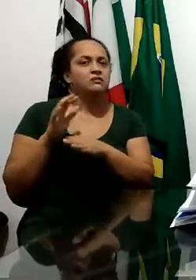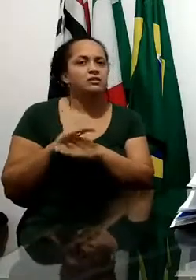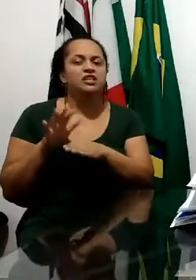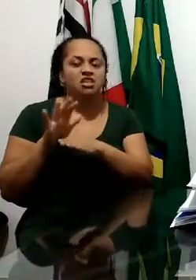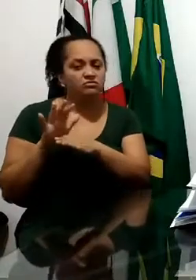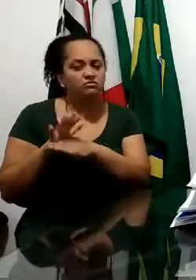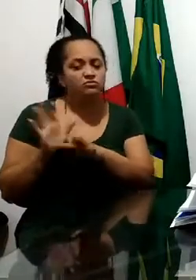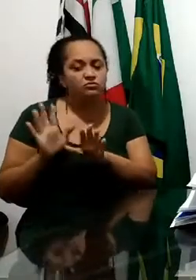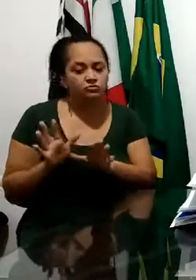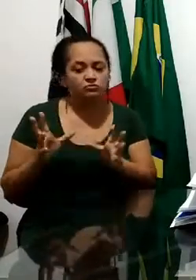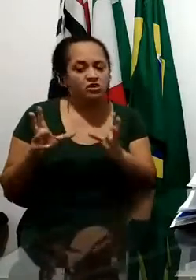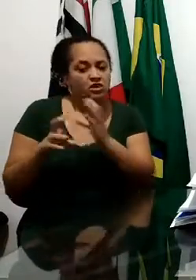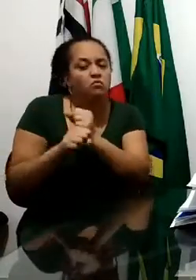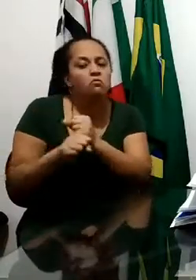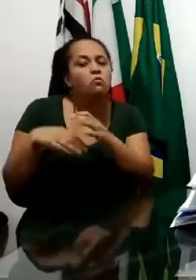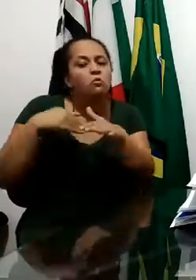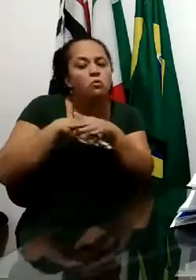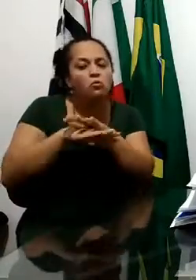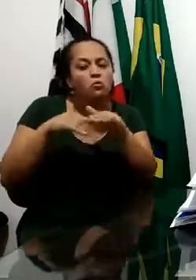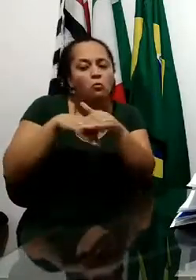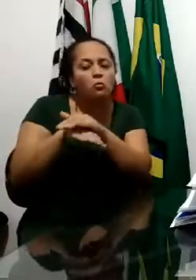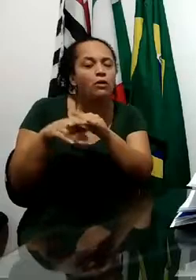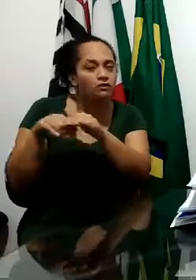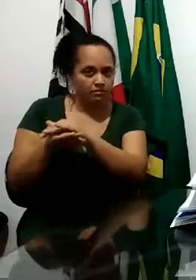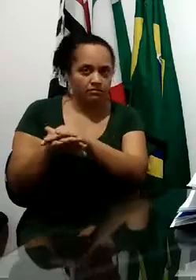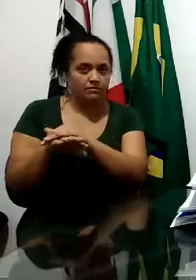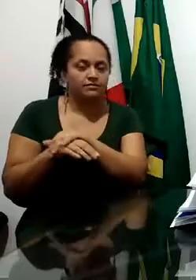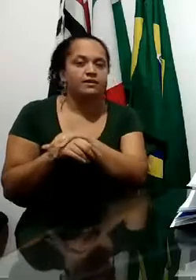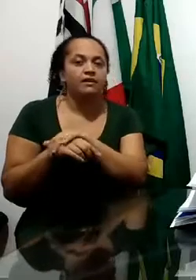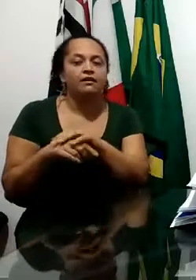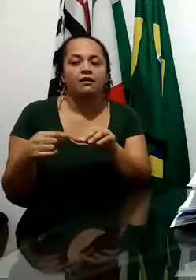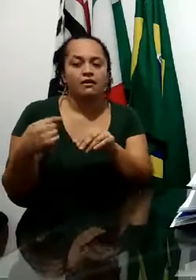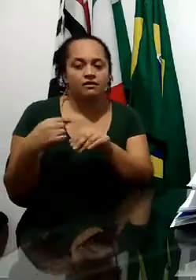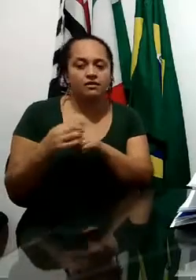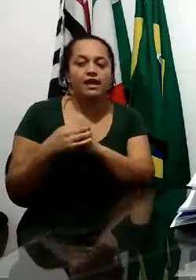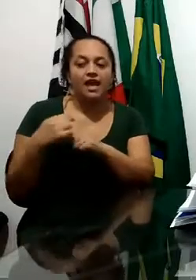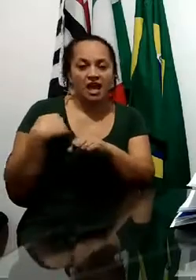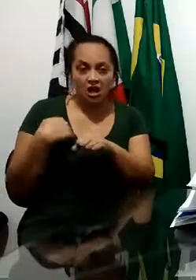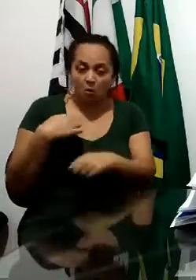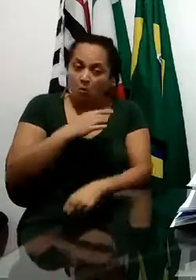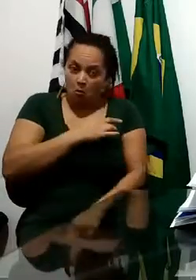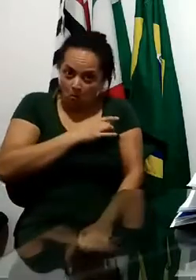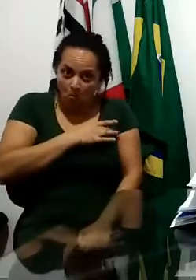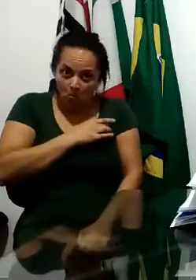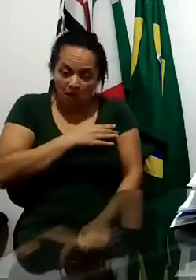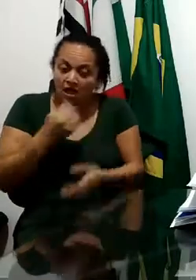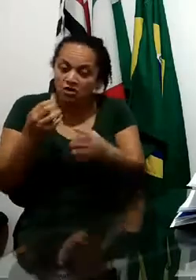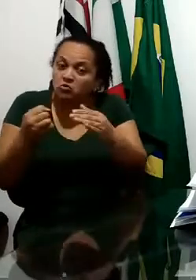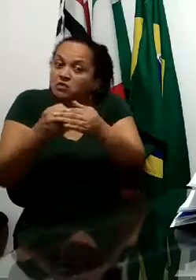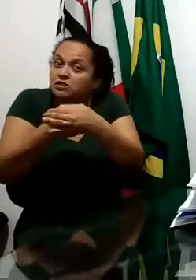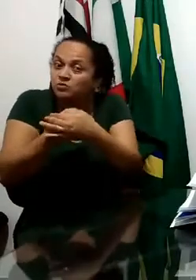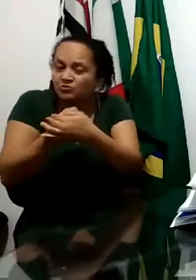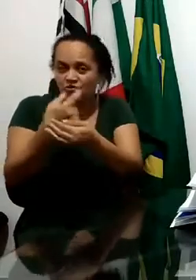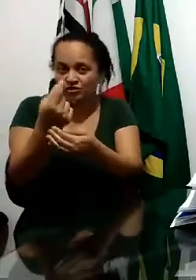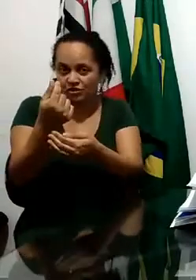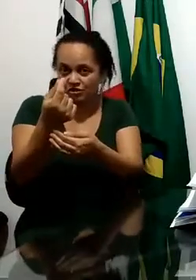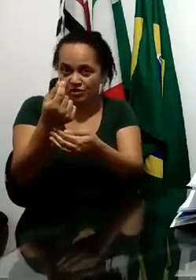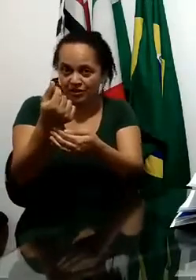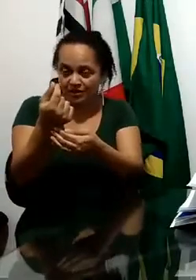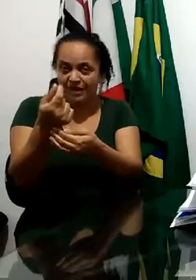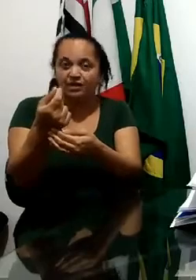semeastes, e ajunta onde não espalhastes, receoso escondi na terra o teu talento.